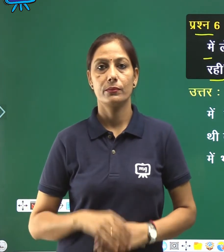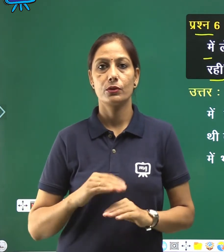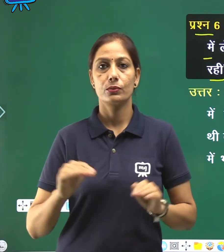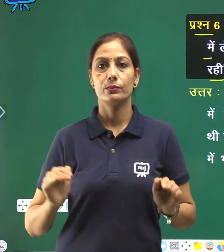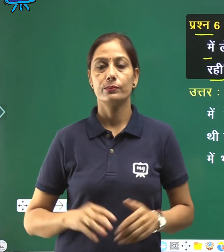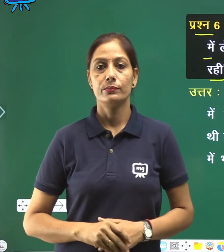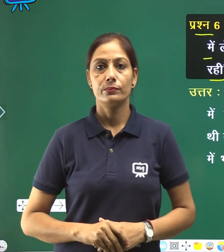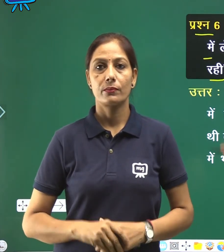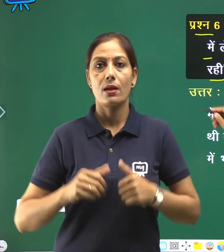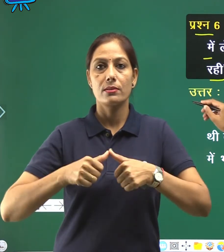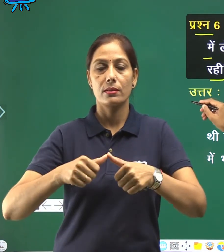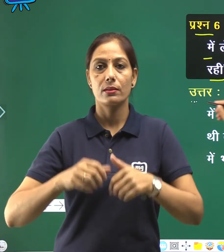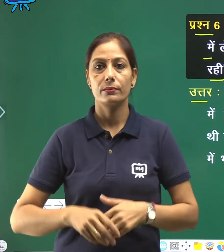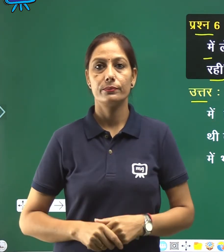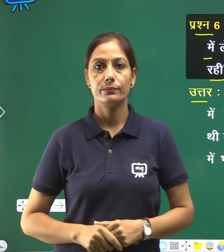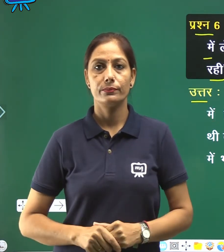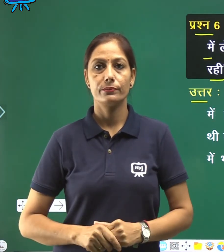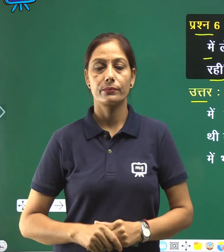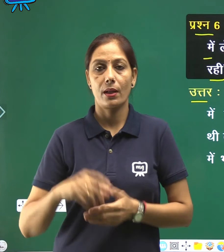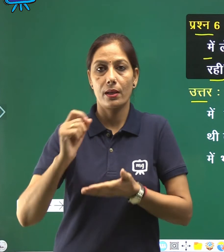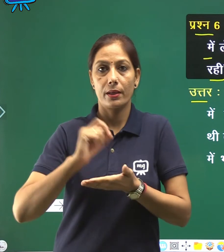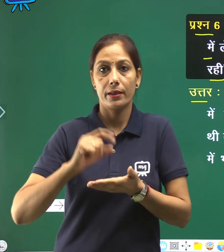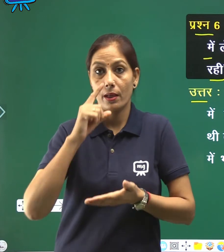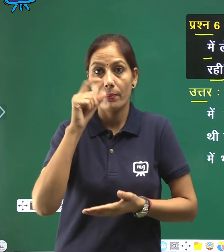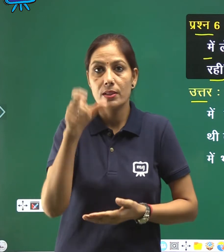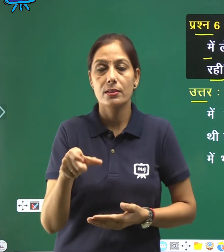बच्चों, उत्तर है लेखिका